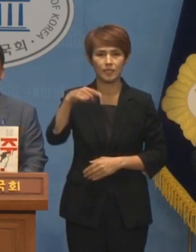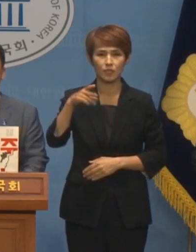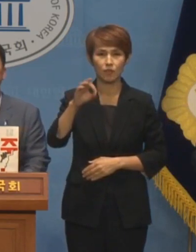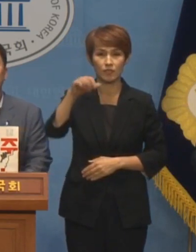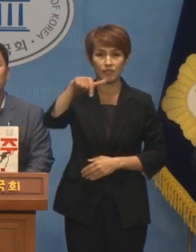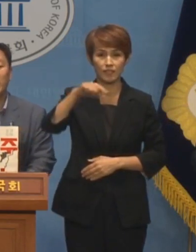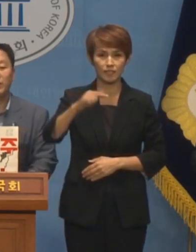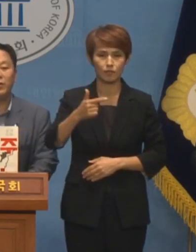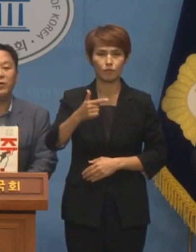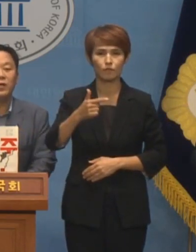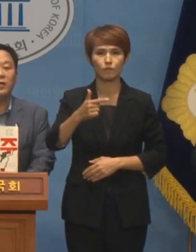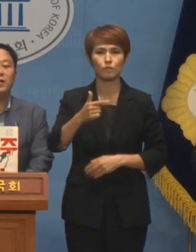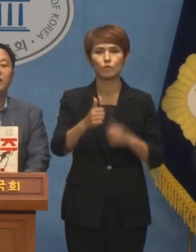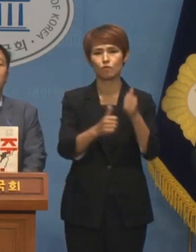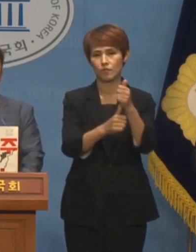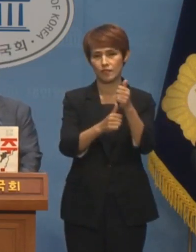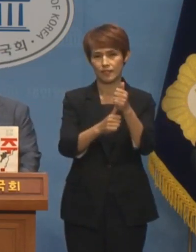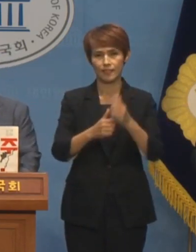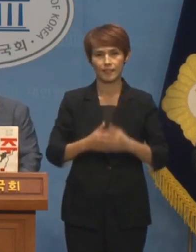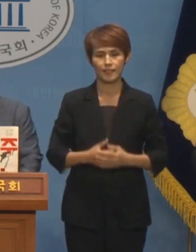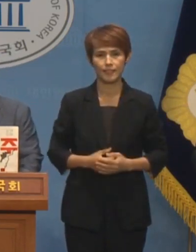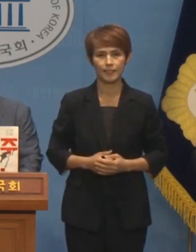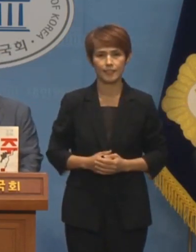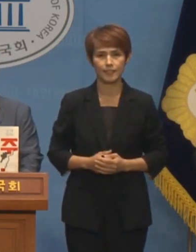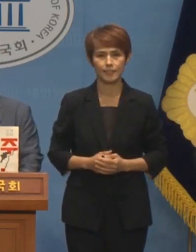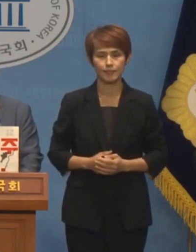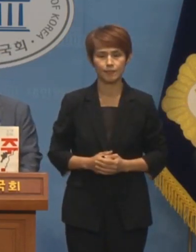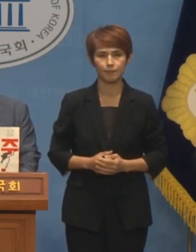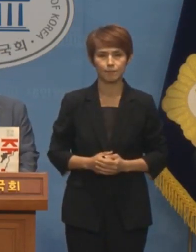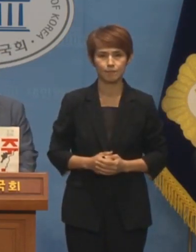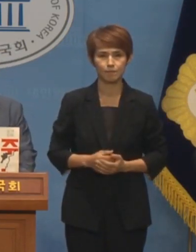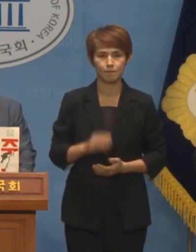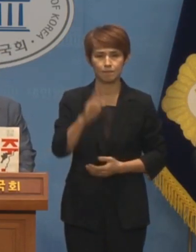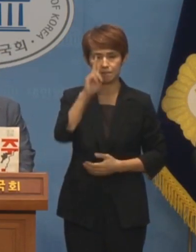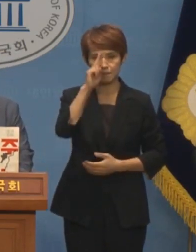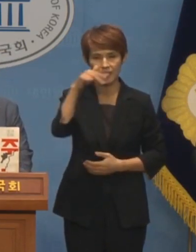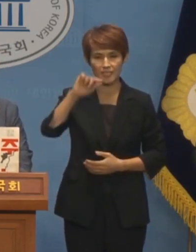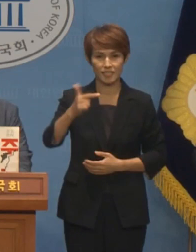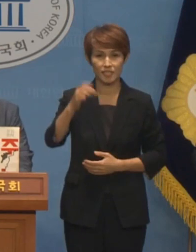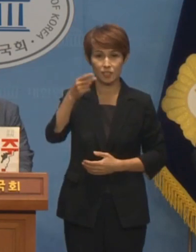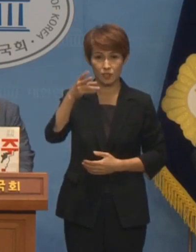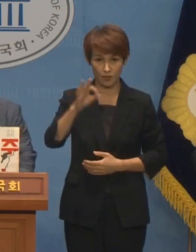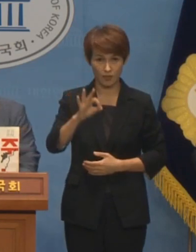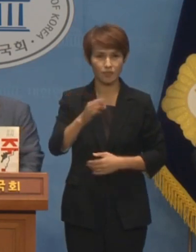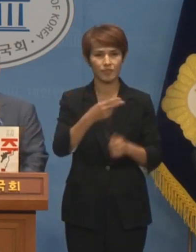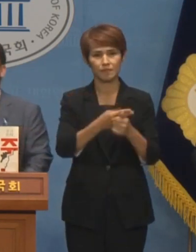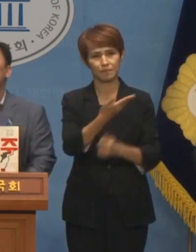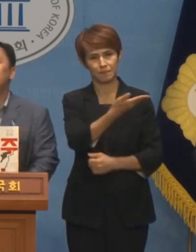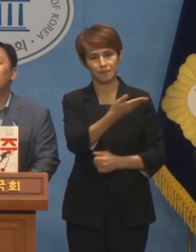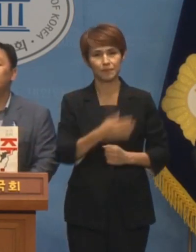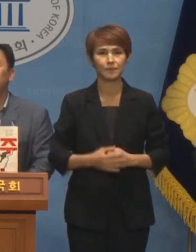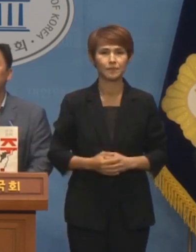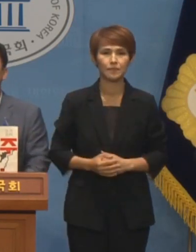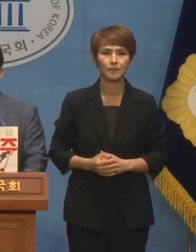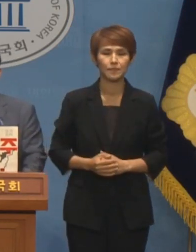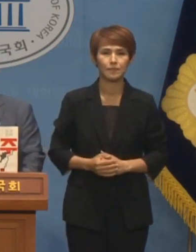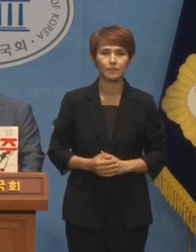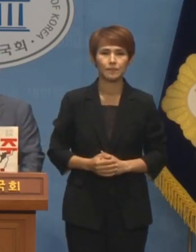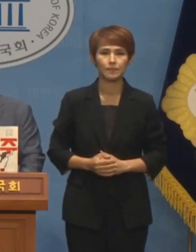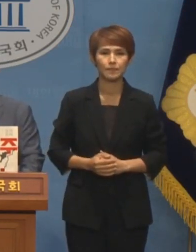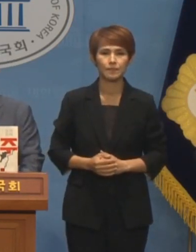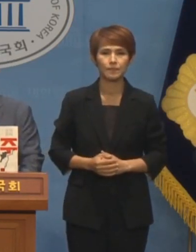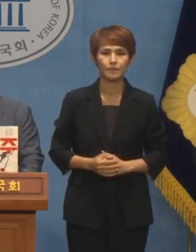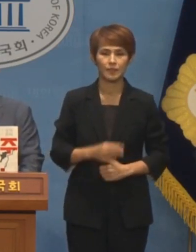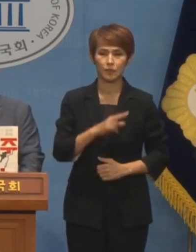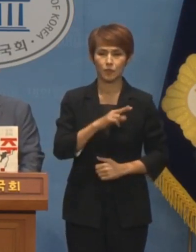부원장이자 시사평론가로 맹활약하시는 박진영 선생님 참여해 주셨습니다. 감사합니다. 오늘 기자회견에서는